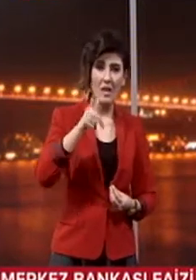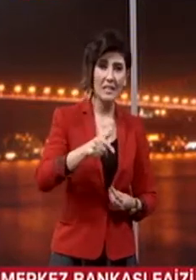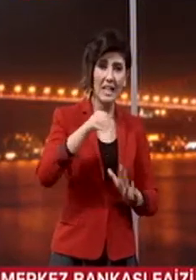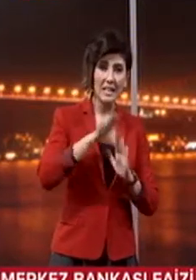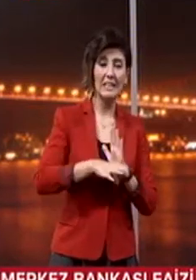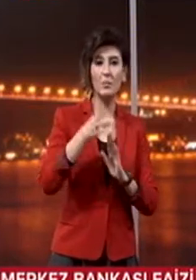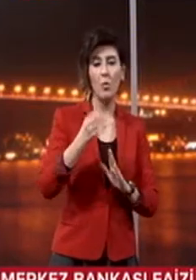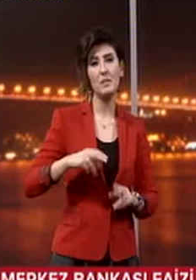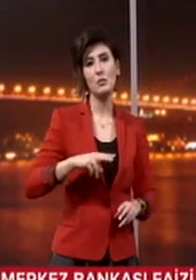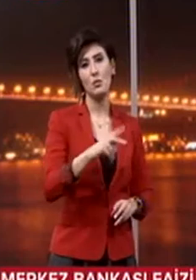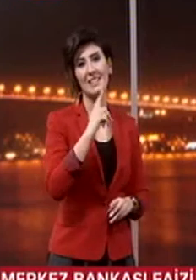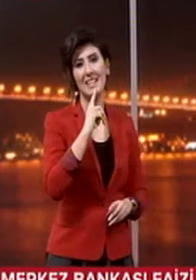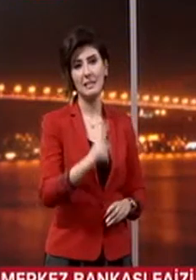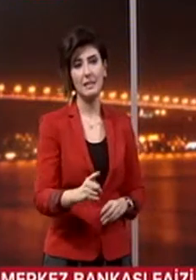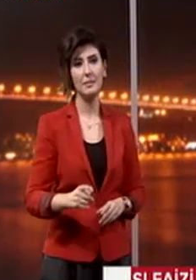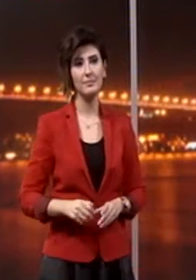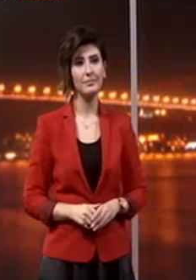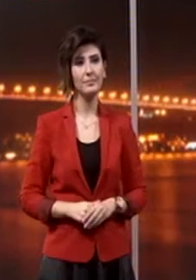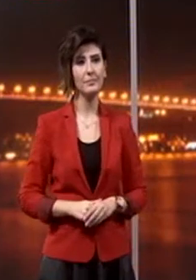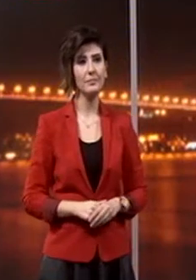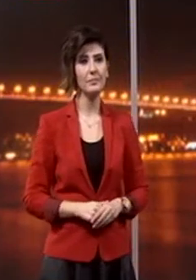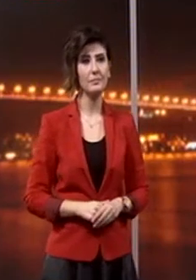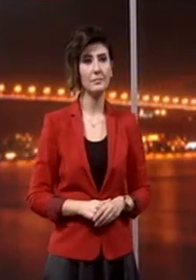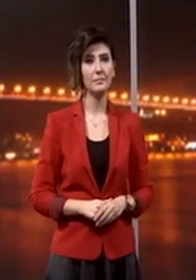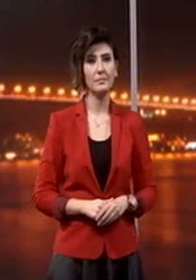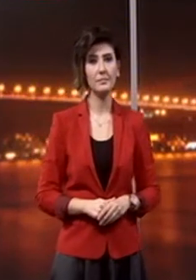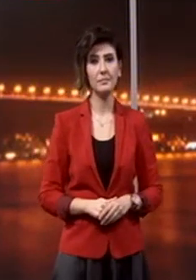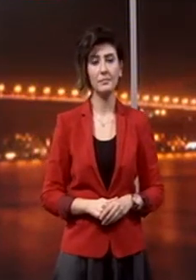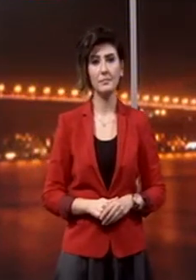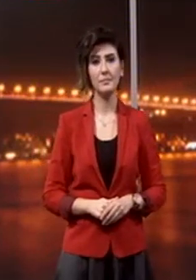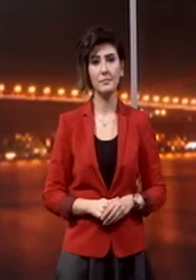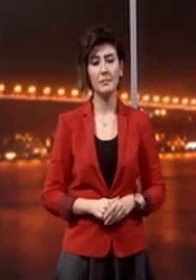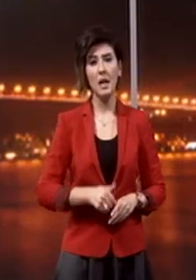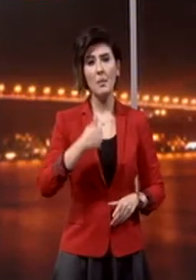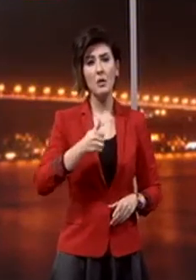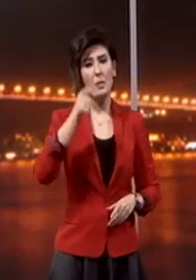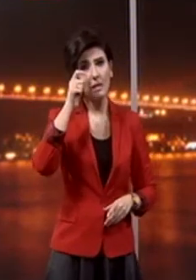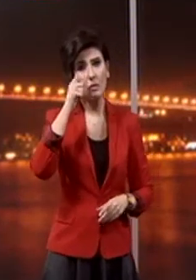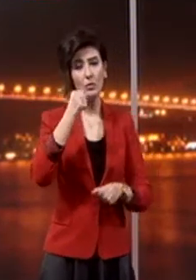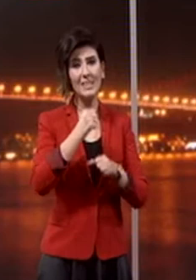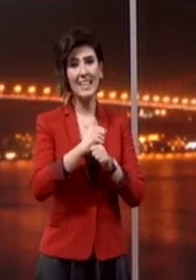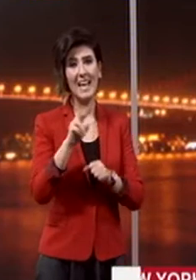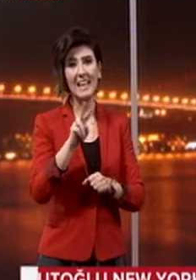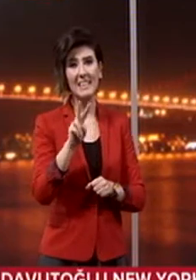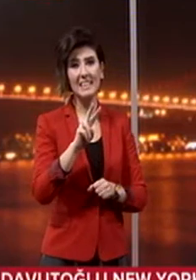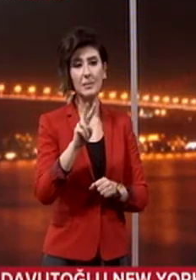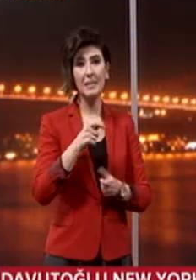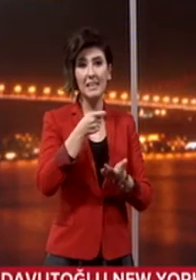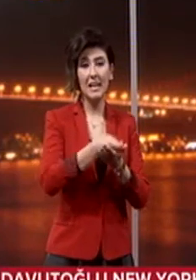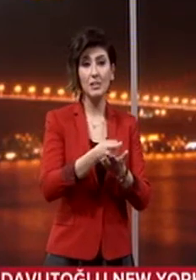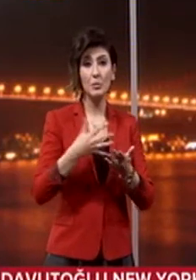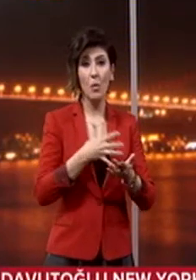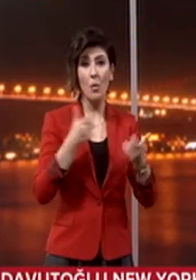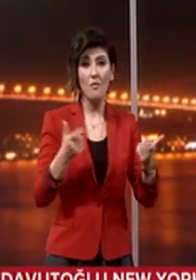fazla indirim olması yönündeydi, dedi. Başbakan Ahmet Davutoğlu G20